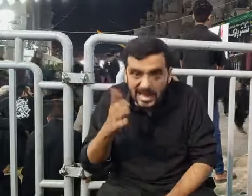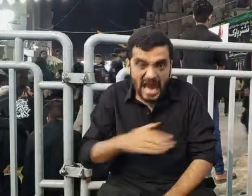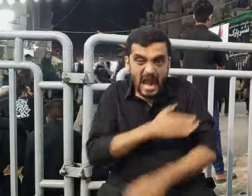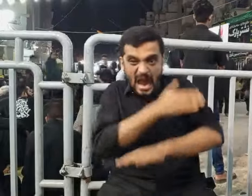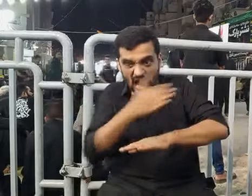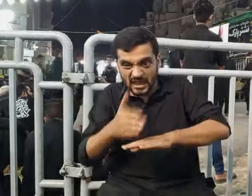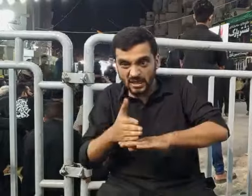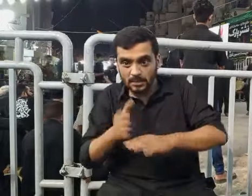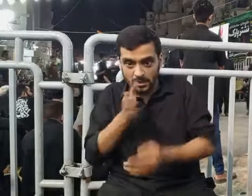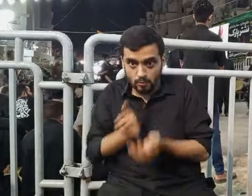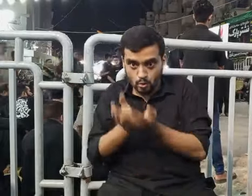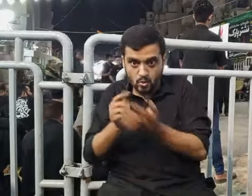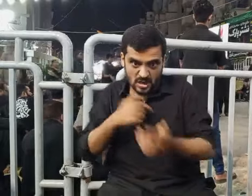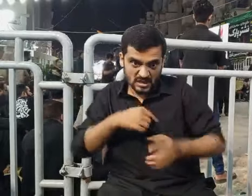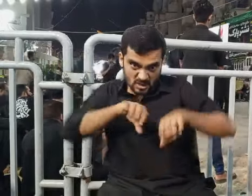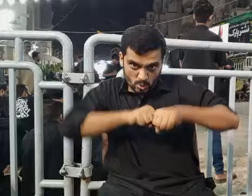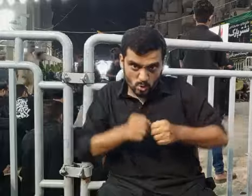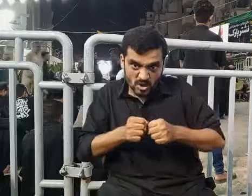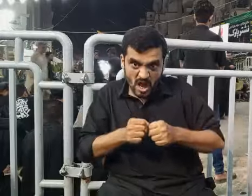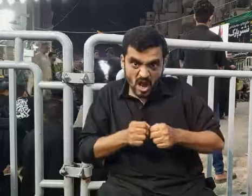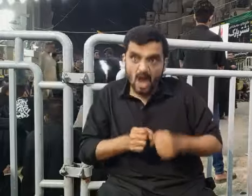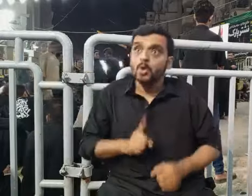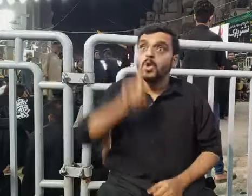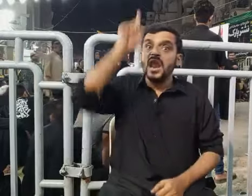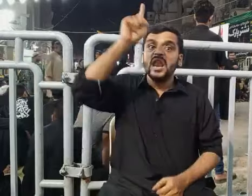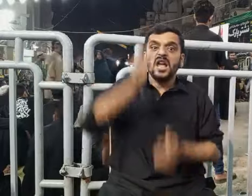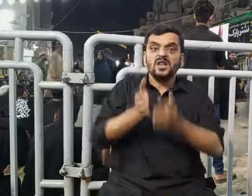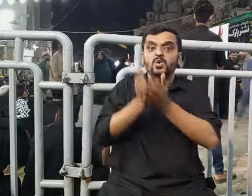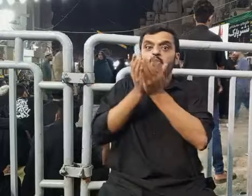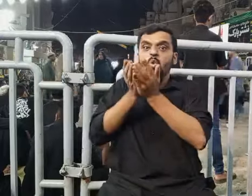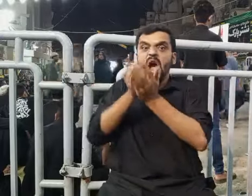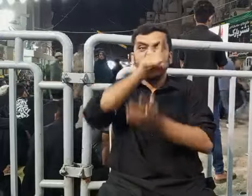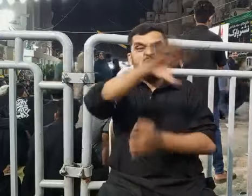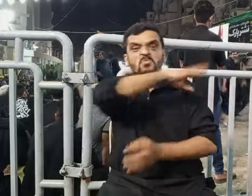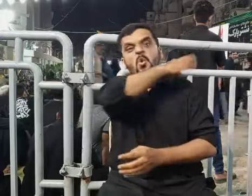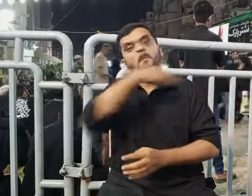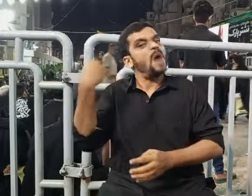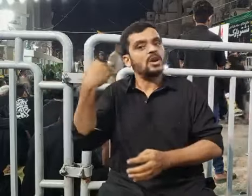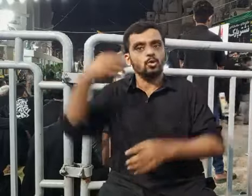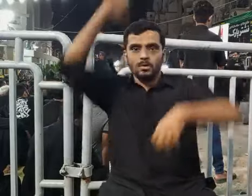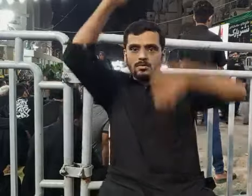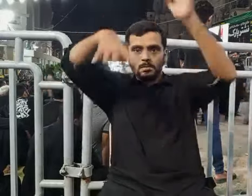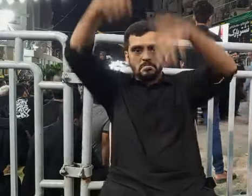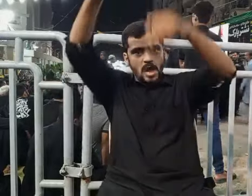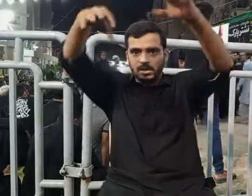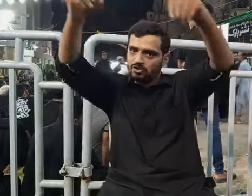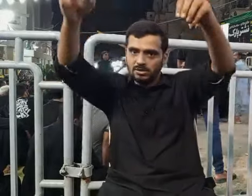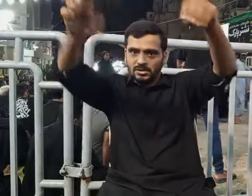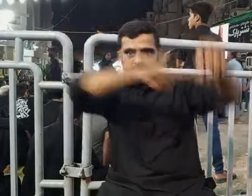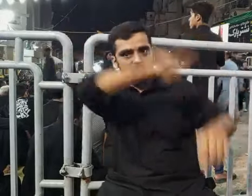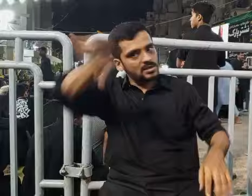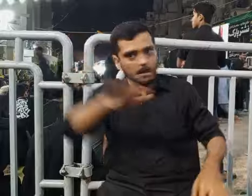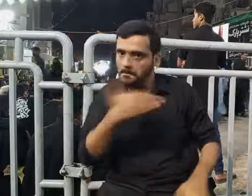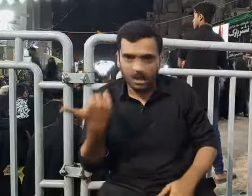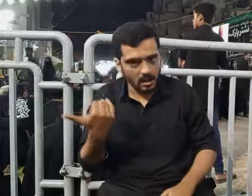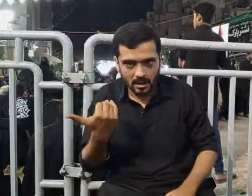باندھا ستمگروں نے گلا ریسمان سے علی میں نے دعائیں پڑھنا کبھی کی دبا لیکن ایک اور بتایا جس